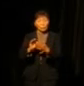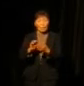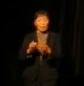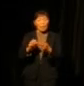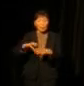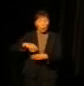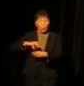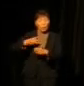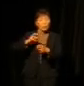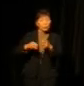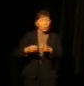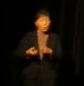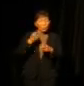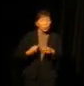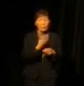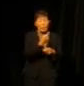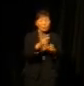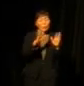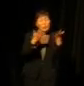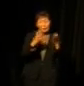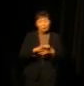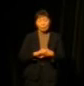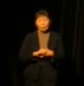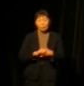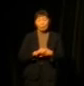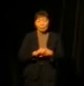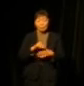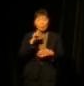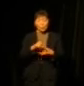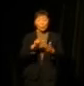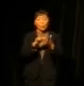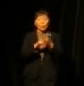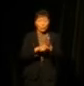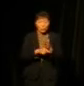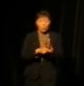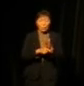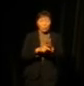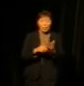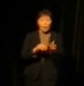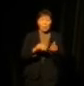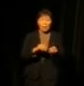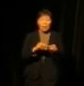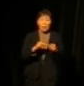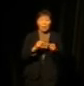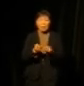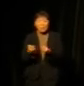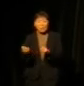も届くようになりました。あとそれで給食メニューもね、ちょっと良くなりました。ちょっとだけですよ。